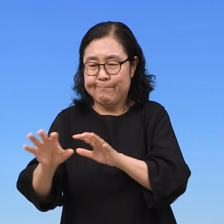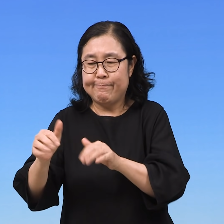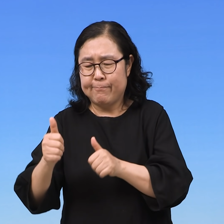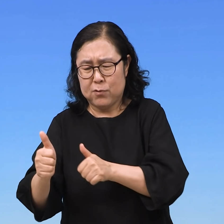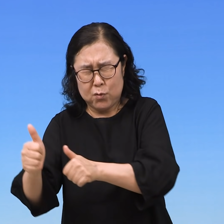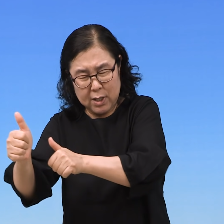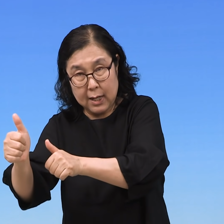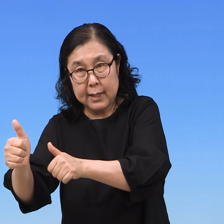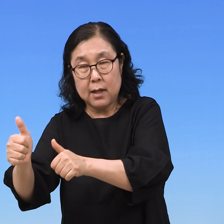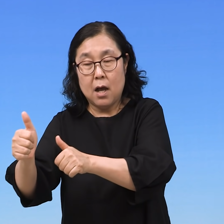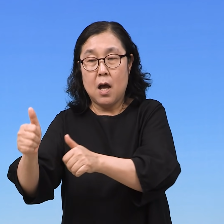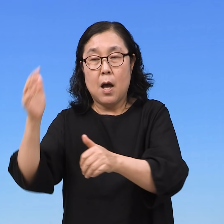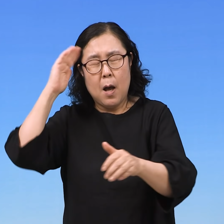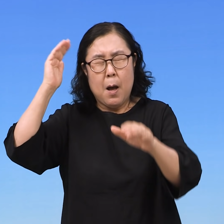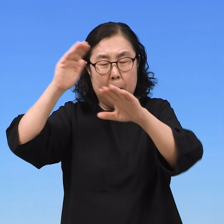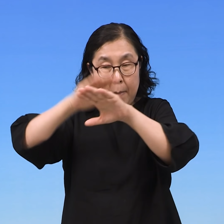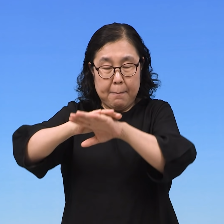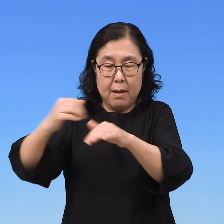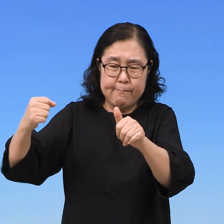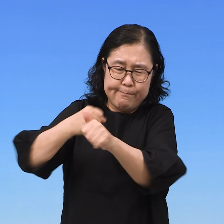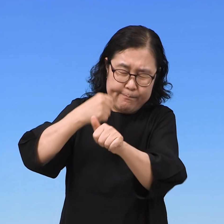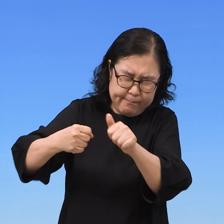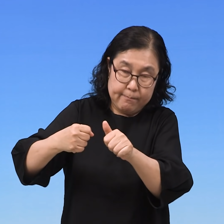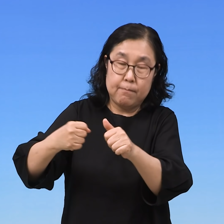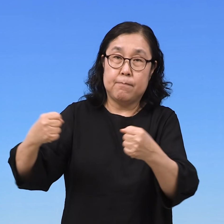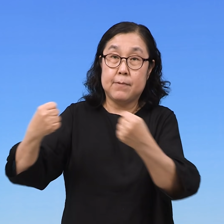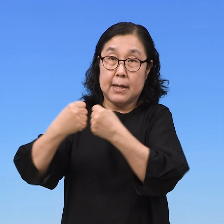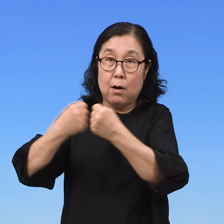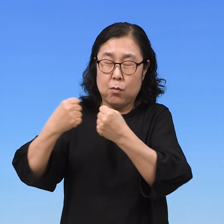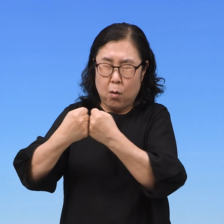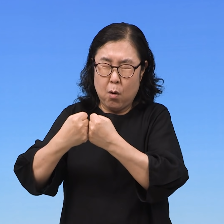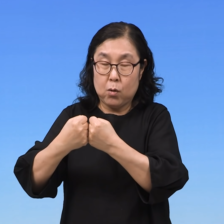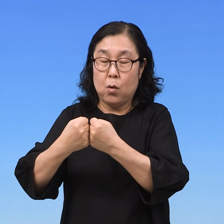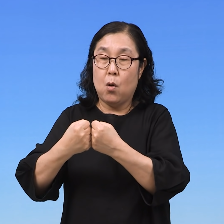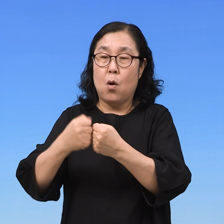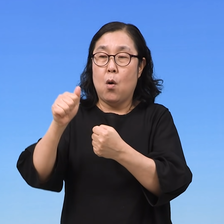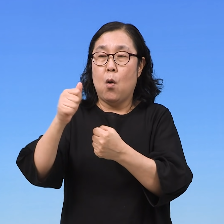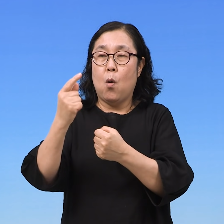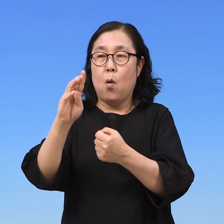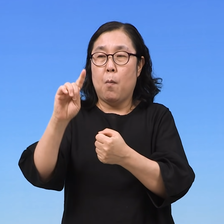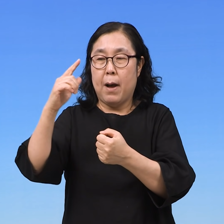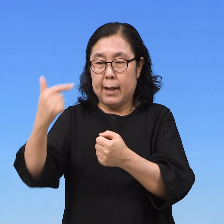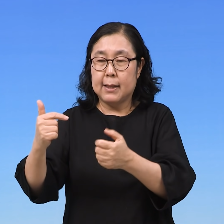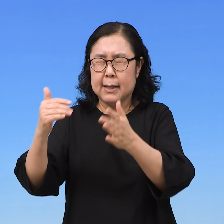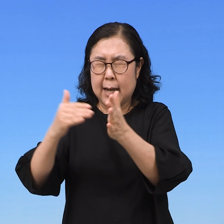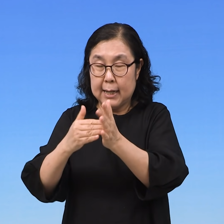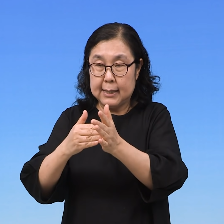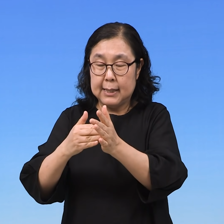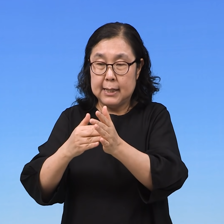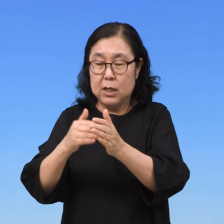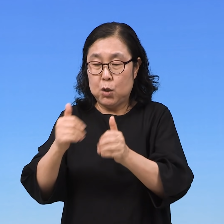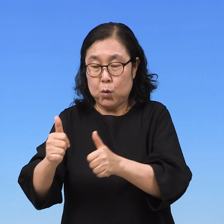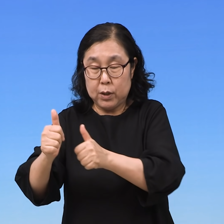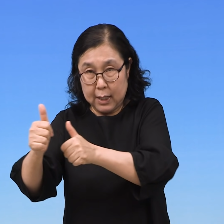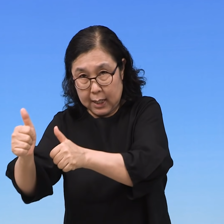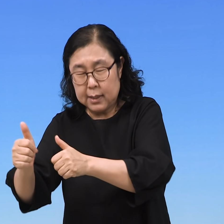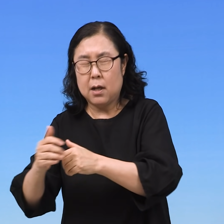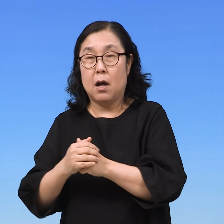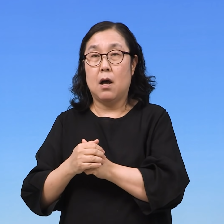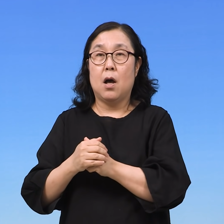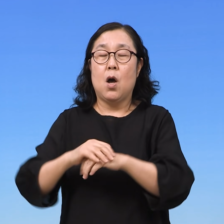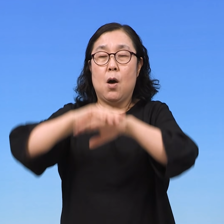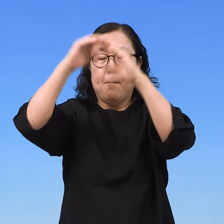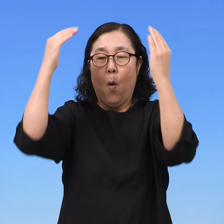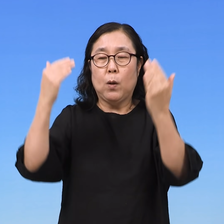그의 가신들이 나뉘어 밤에 그들을 쳐부수고 다메섹 왼편 호바까지 쫓아가 모든 빼앗겼던 재물과 자기의